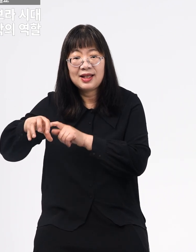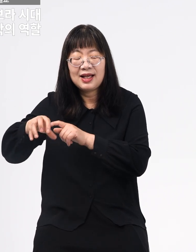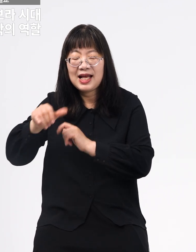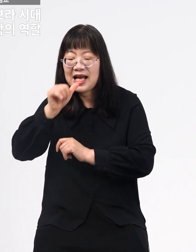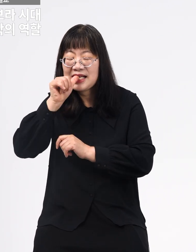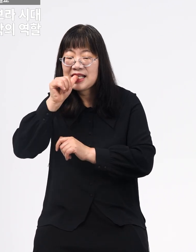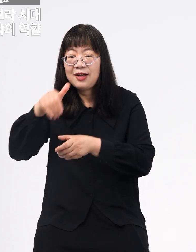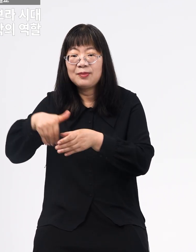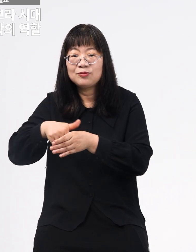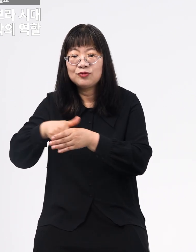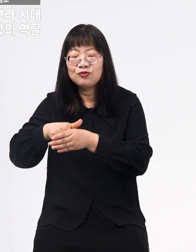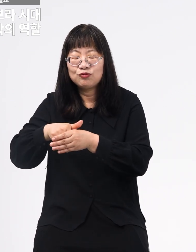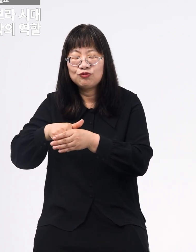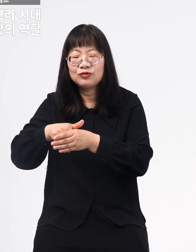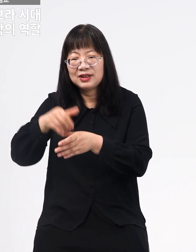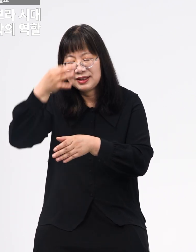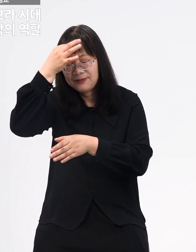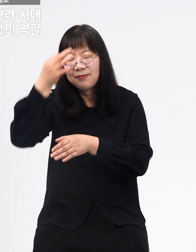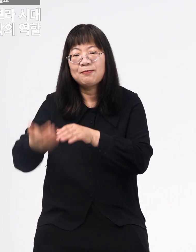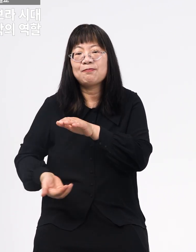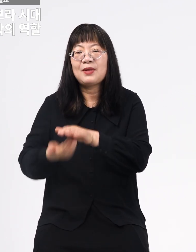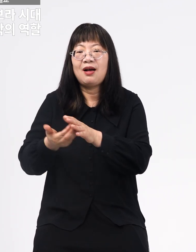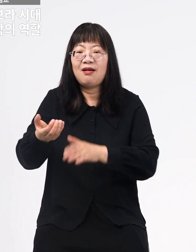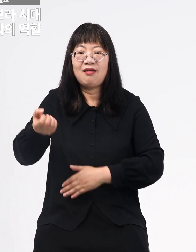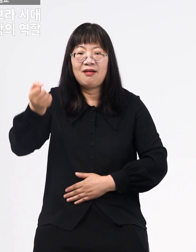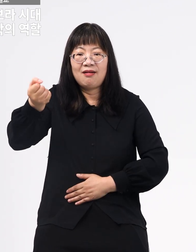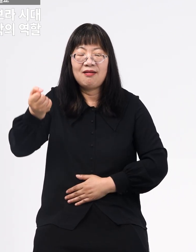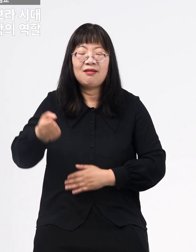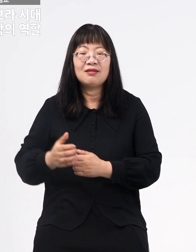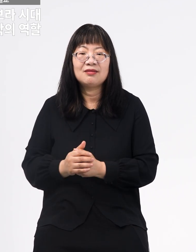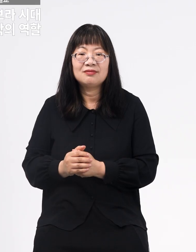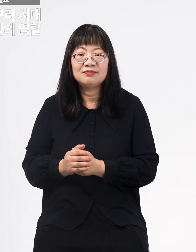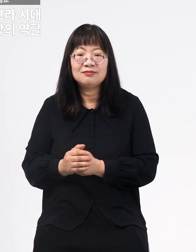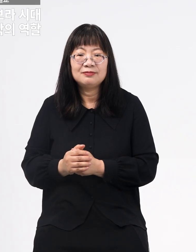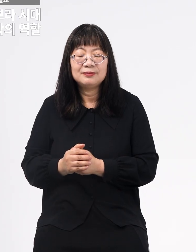철기 문명에 앞선 문명 국가답게